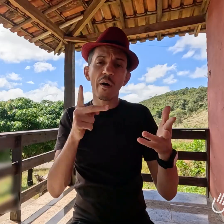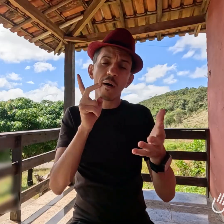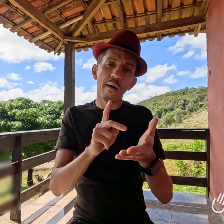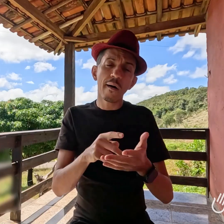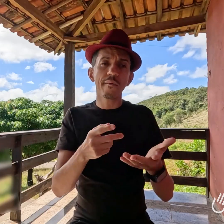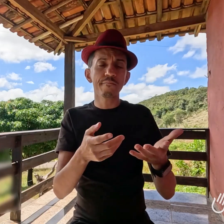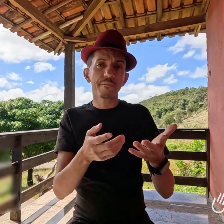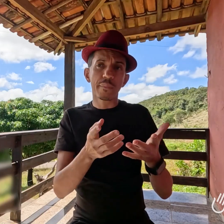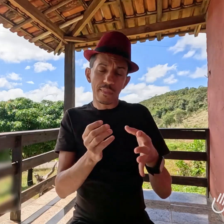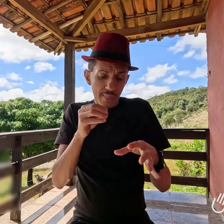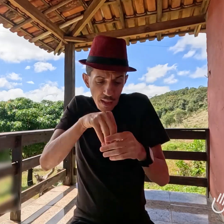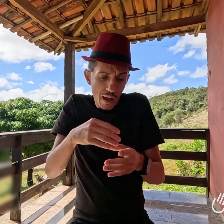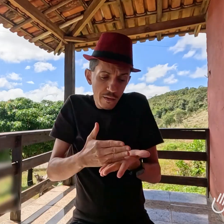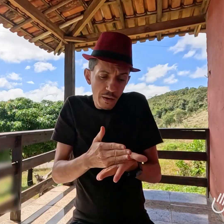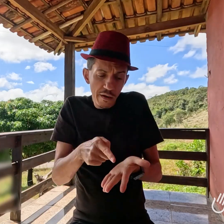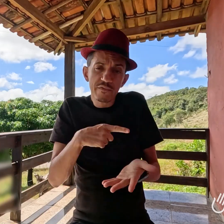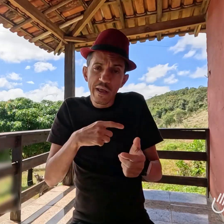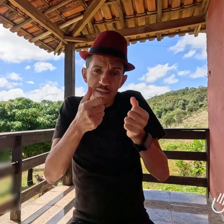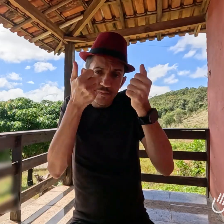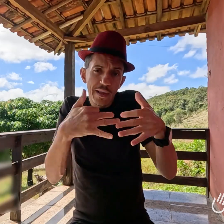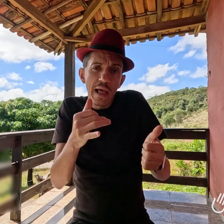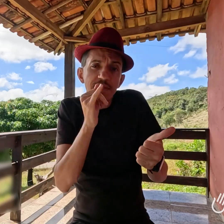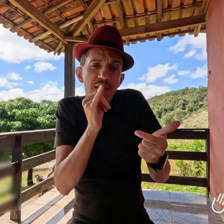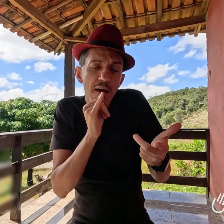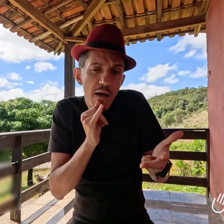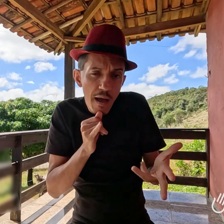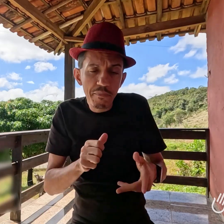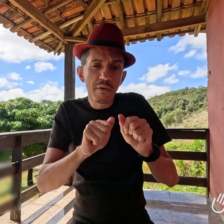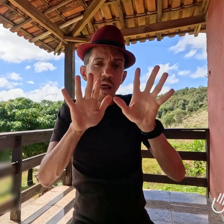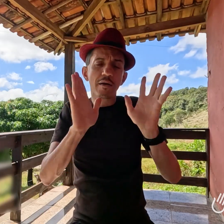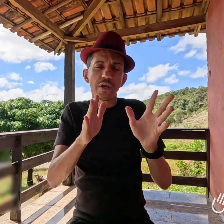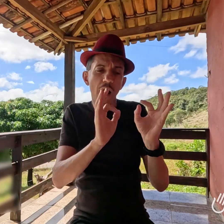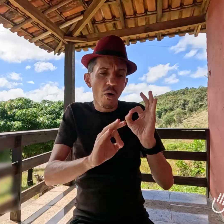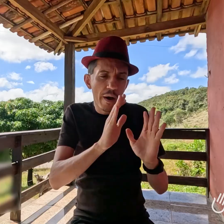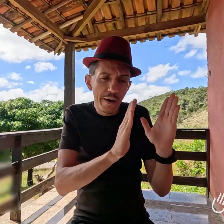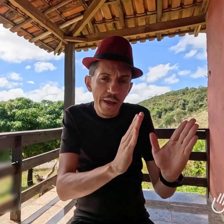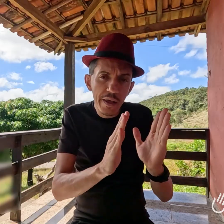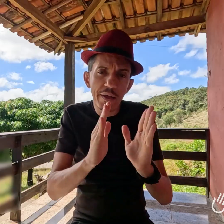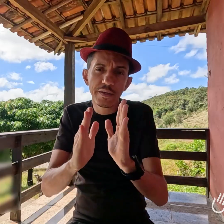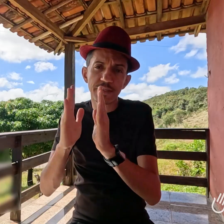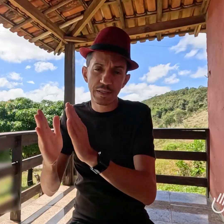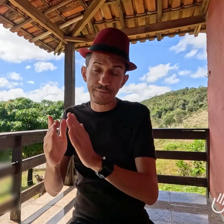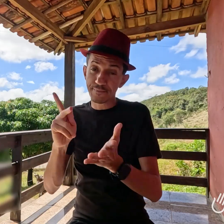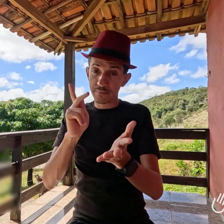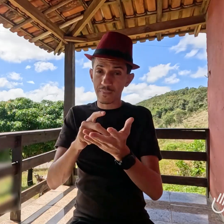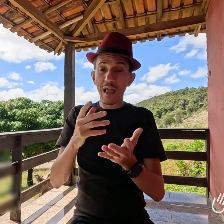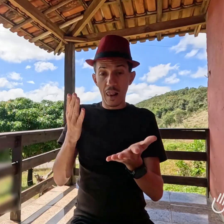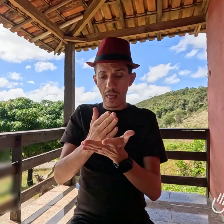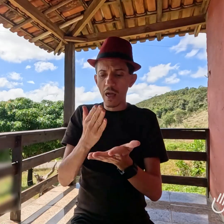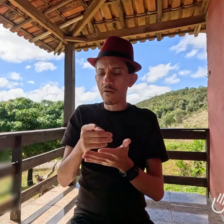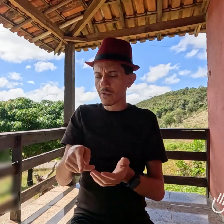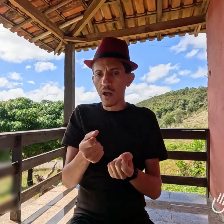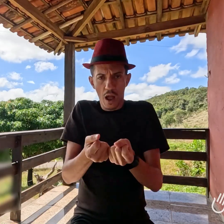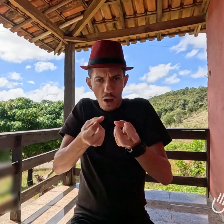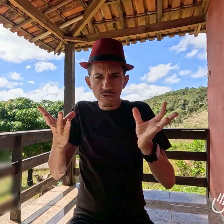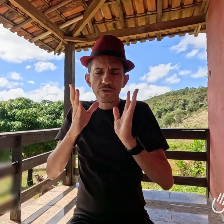no grupo Escrita de Sinais no Brasil, Sign no Brasil, eu vejo muitas pessoas perguntando coisas, confusas com algo da